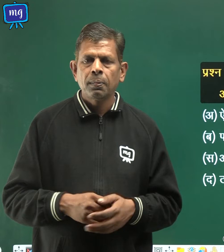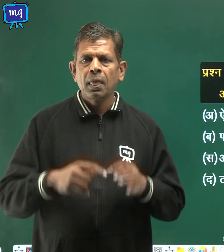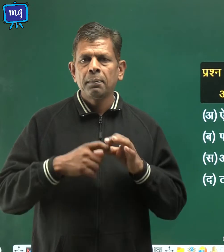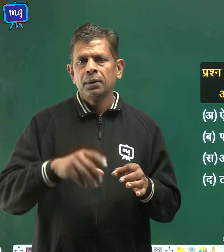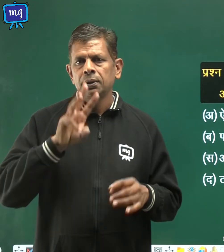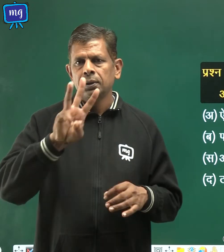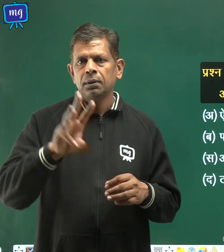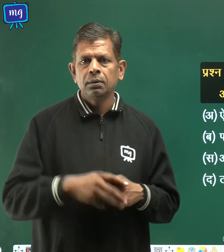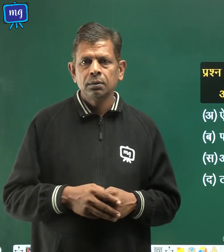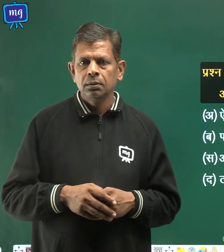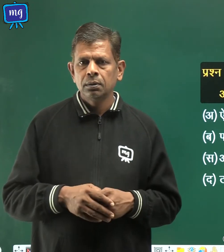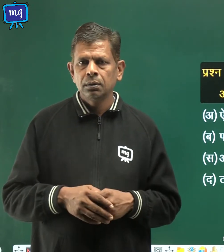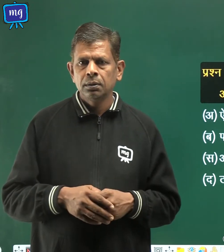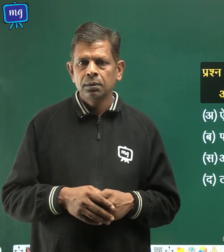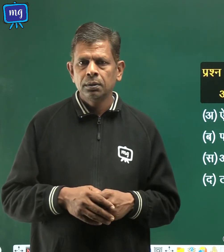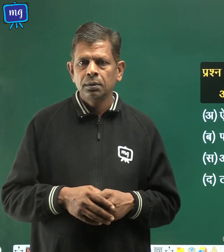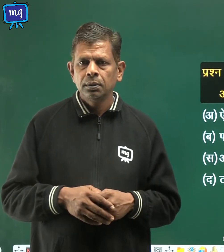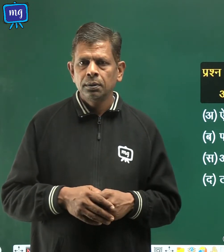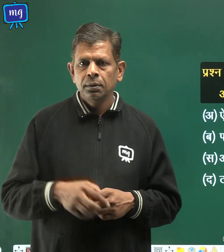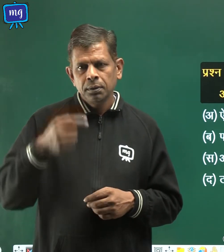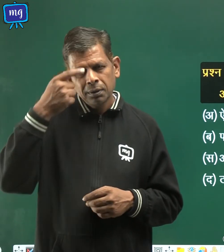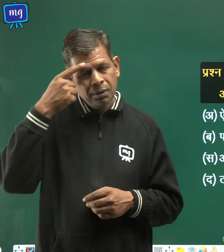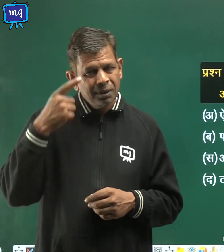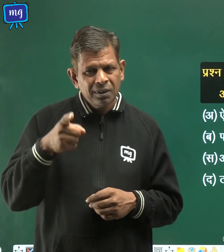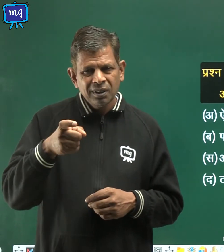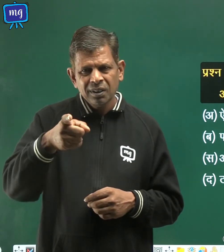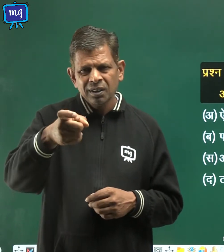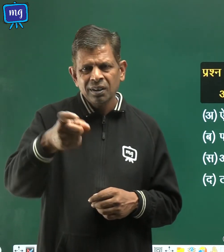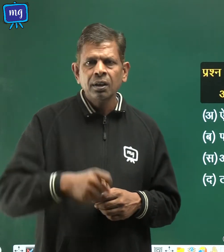प्रश्न 3, चींटी के डंक में